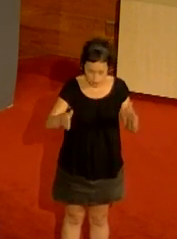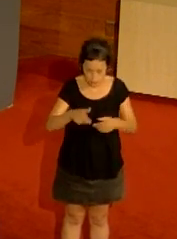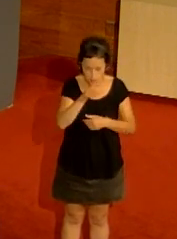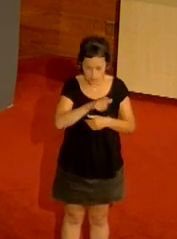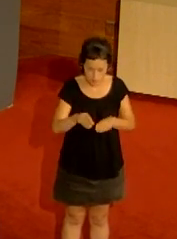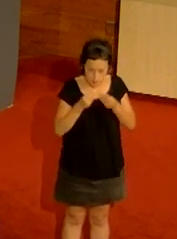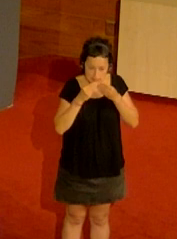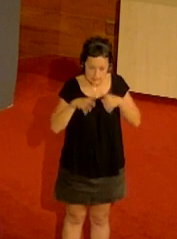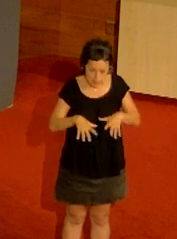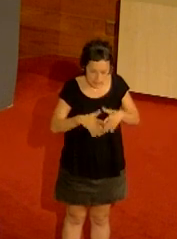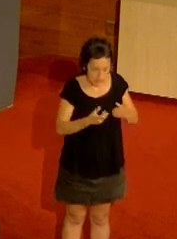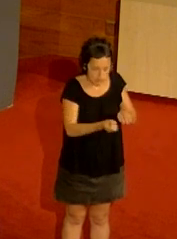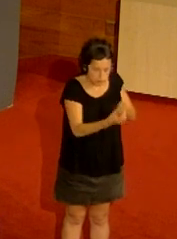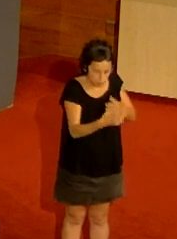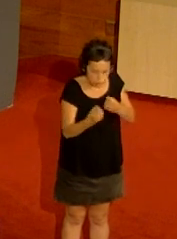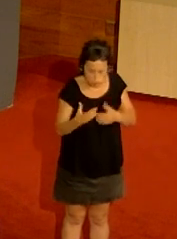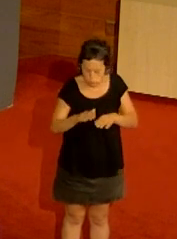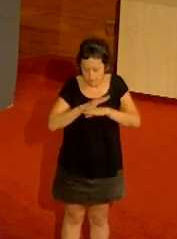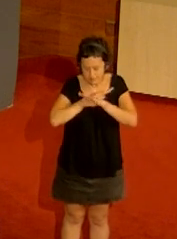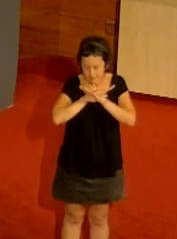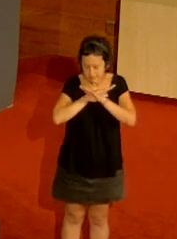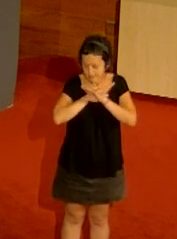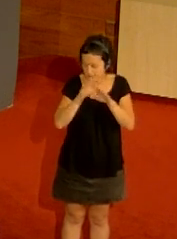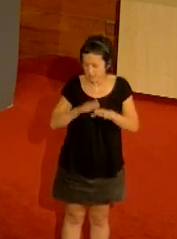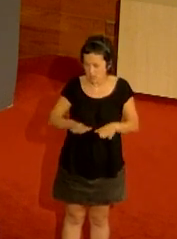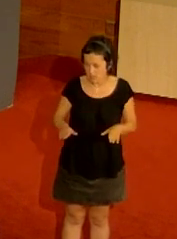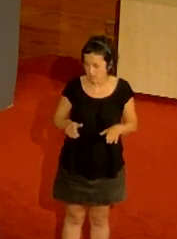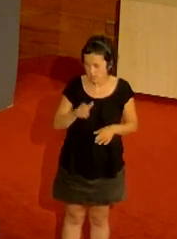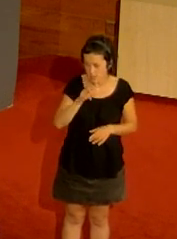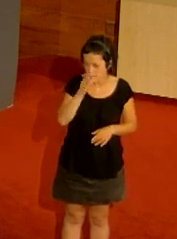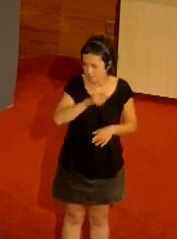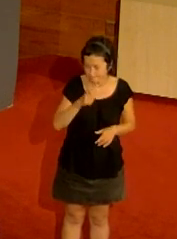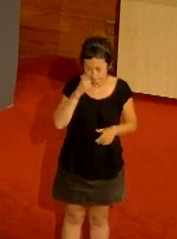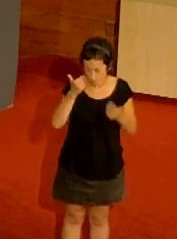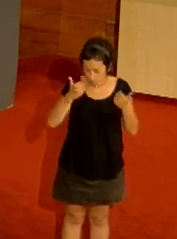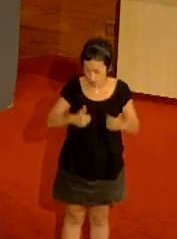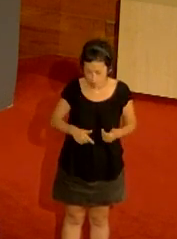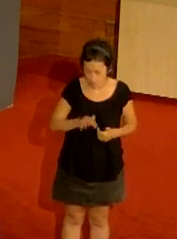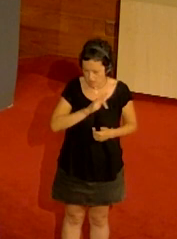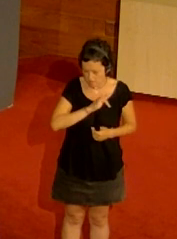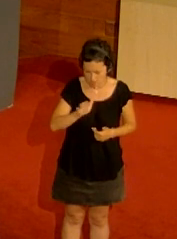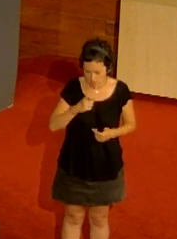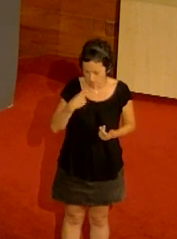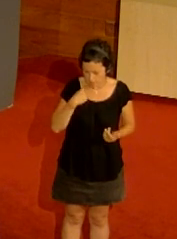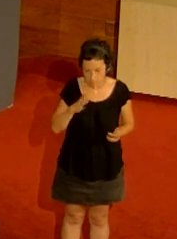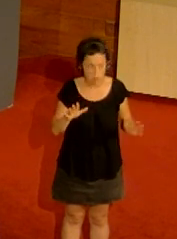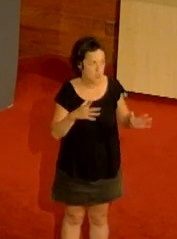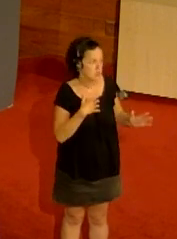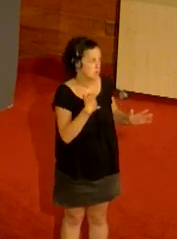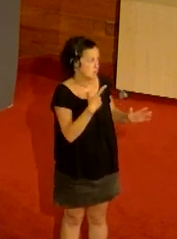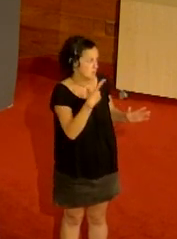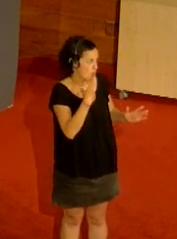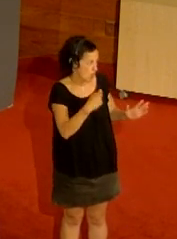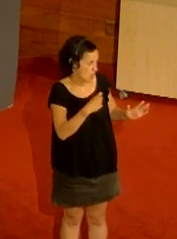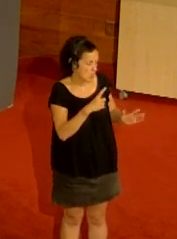línea y así, la verdad es que a veces pierdes la fe en la raza humana, ¿no? A ver, yo espero que de aquí 100 años, sea lo que sea que se hayan